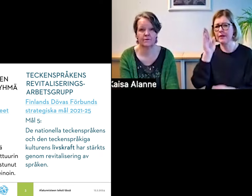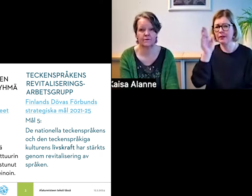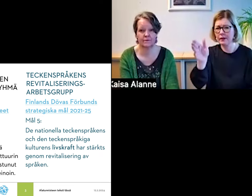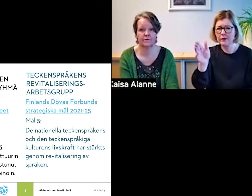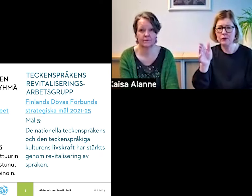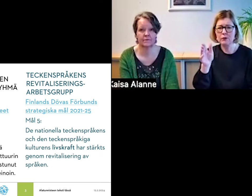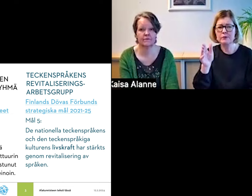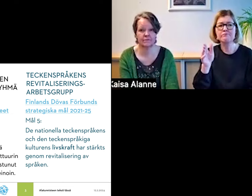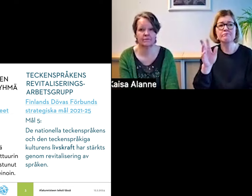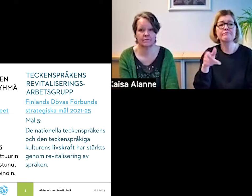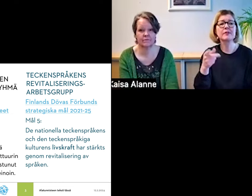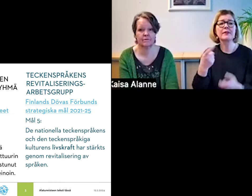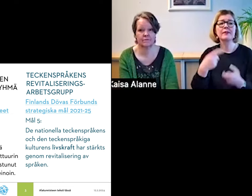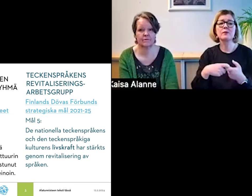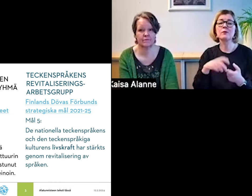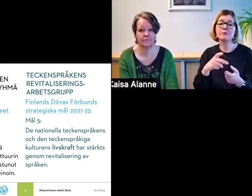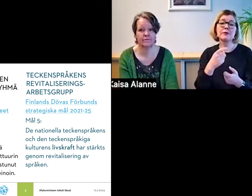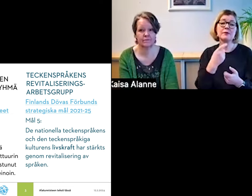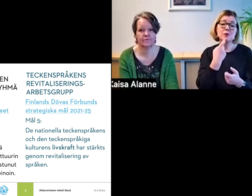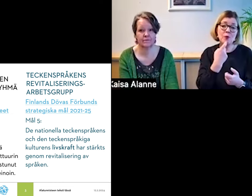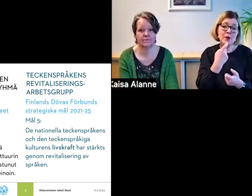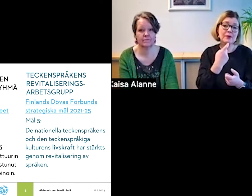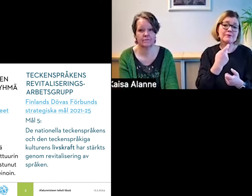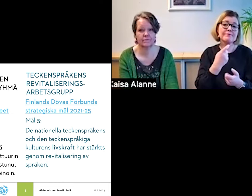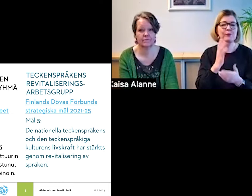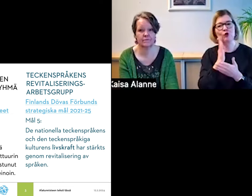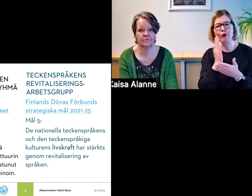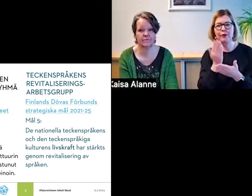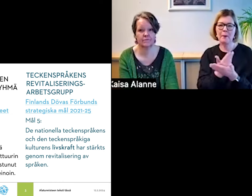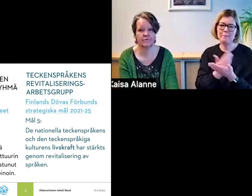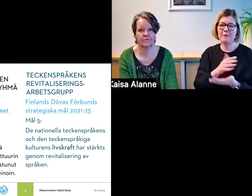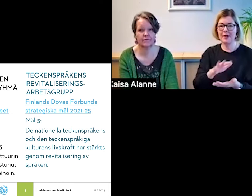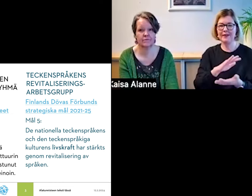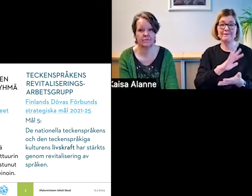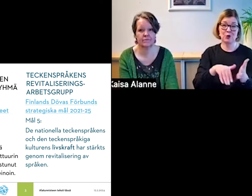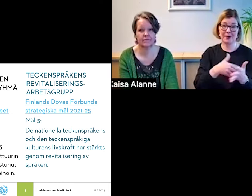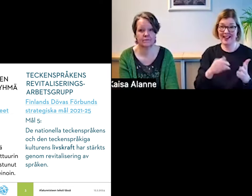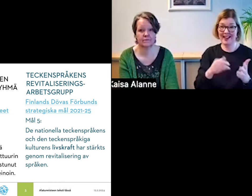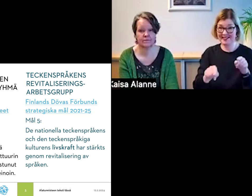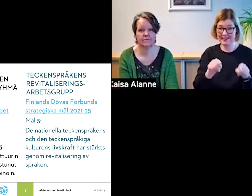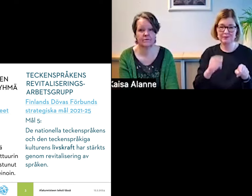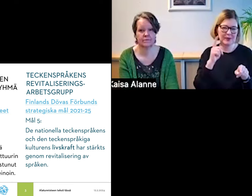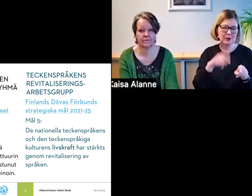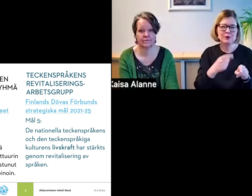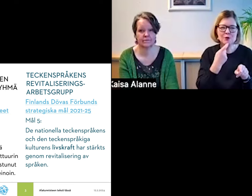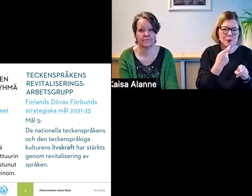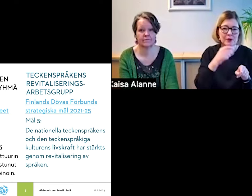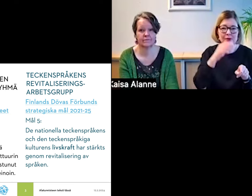2021-2025. Ja niistä viides strateginen tavoite liittyy suomalaisen tai